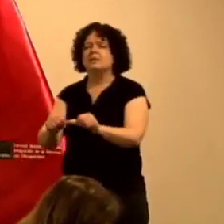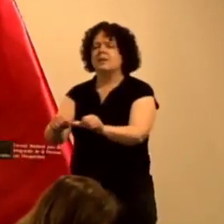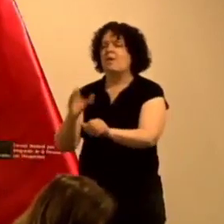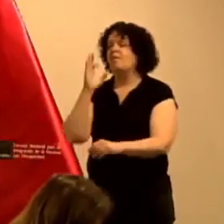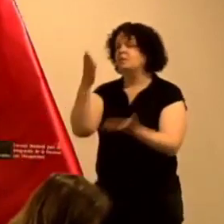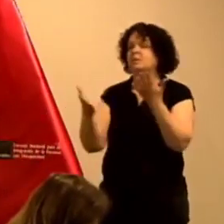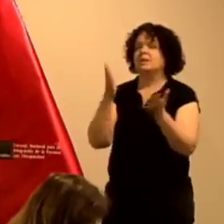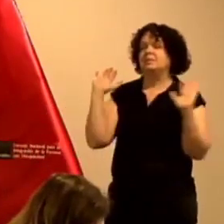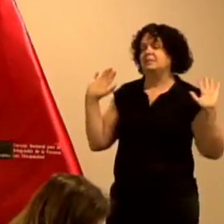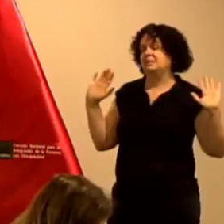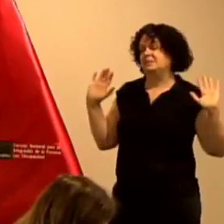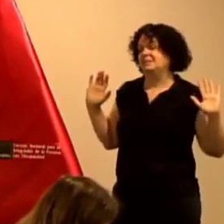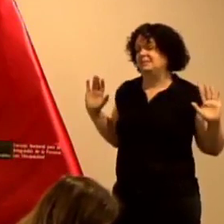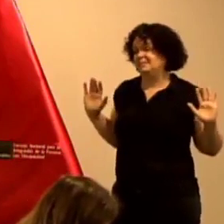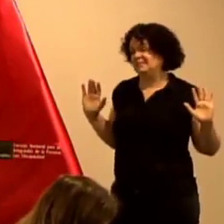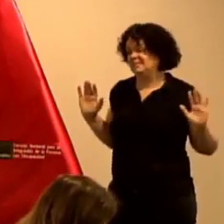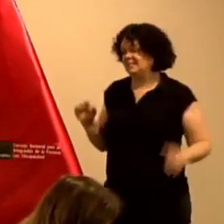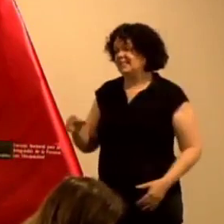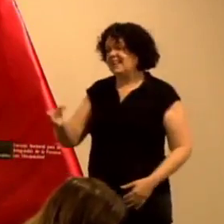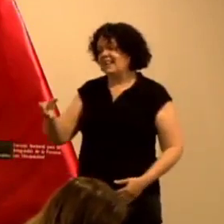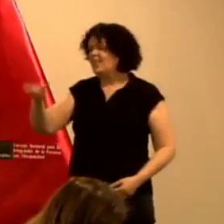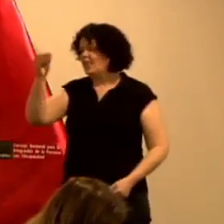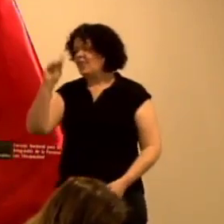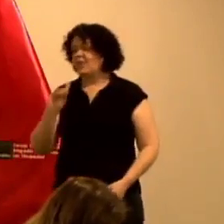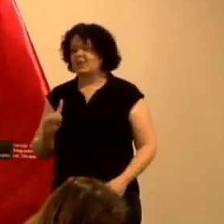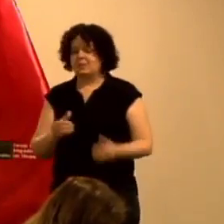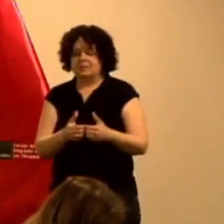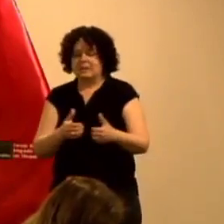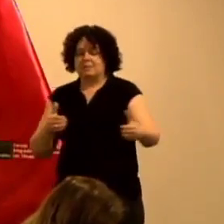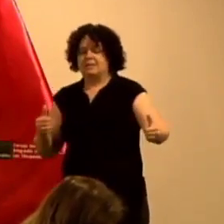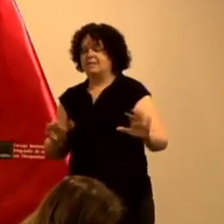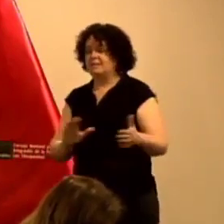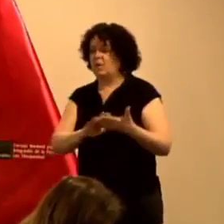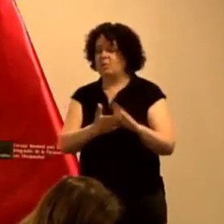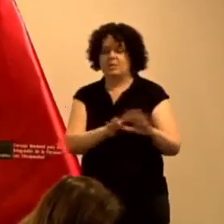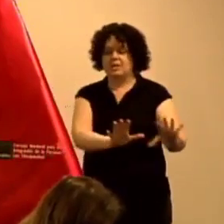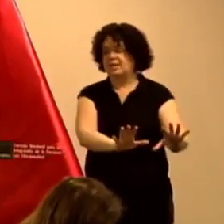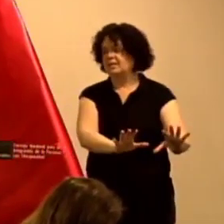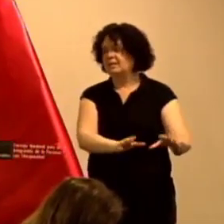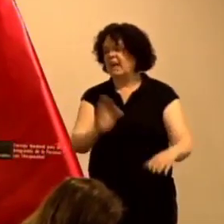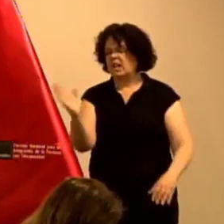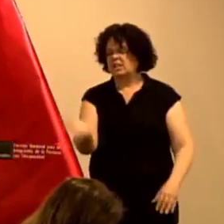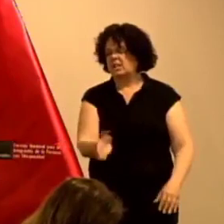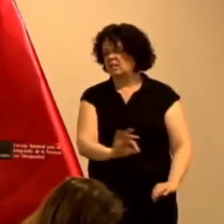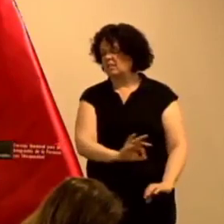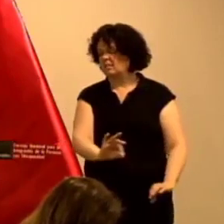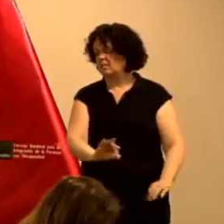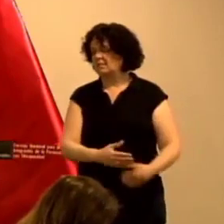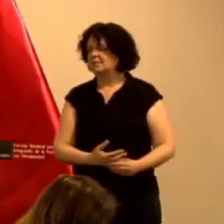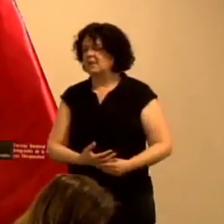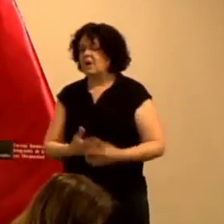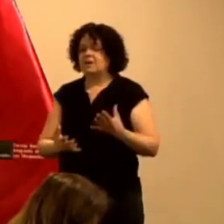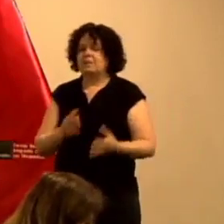algo malo, o es que los dioses pues se habían separado definitivamente de ese pueblo o de esa familia y que estaba